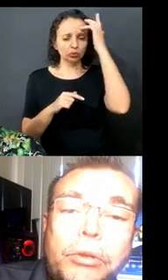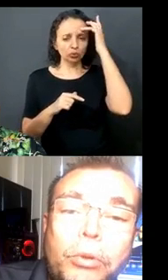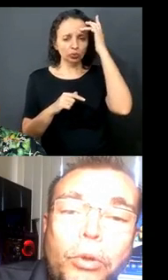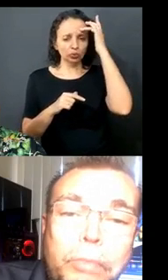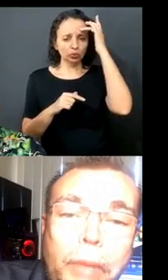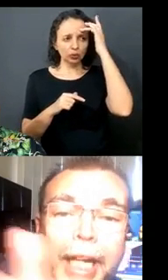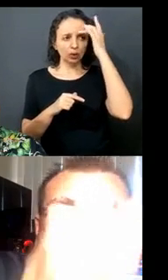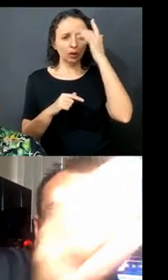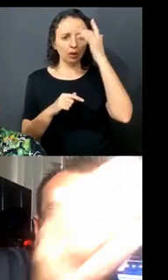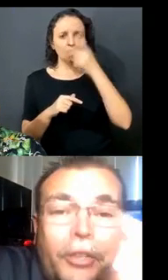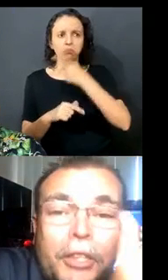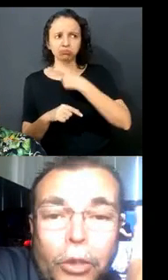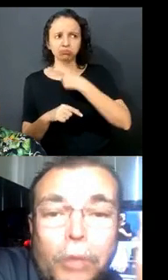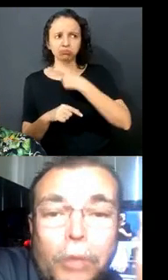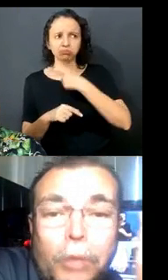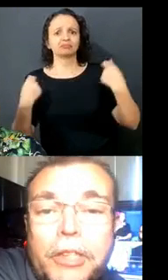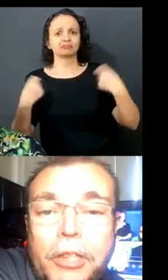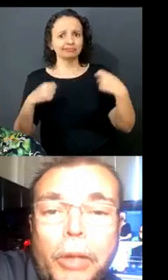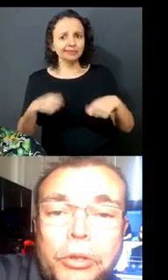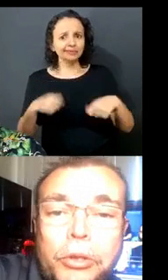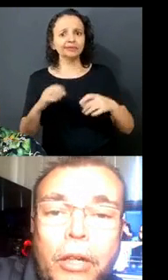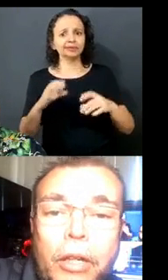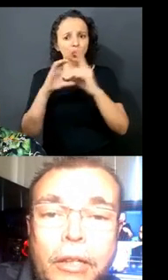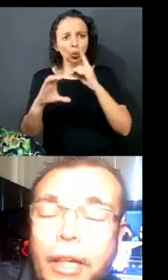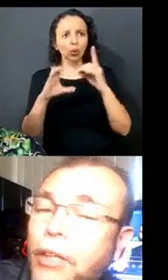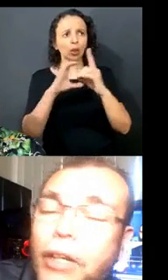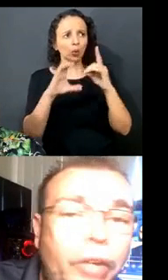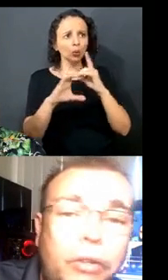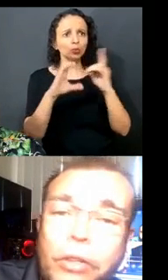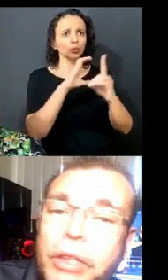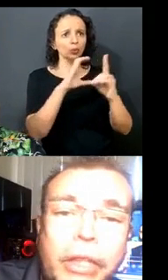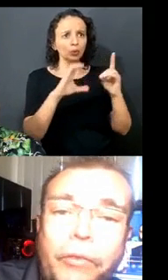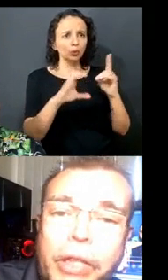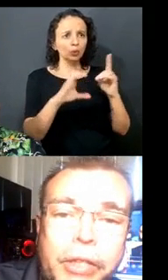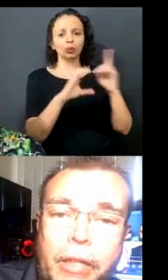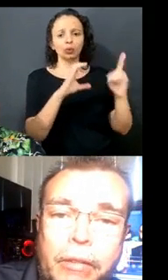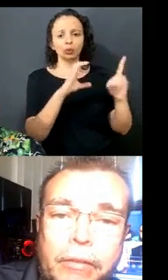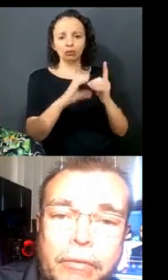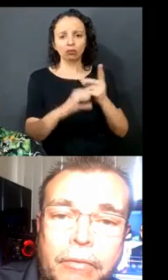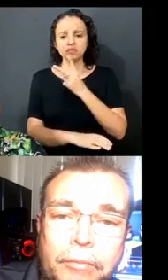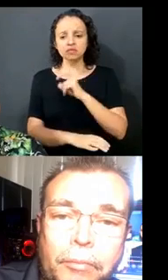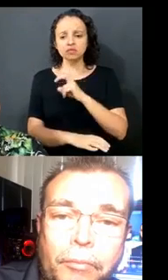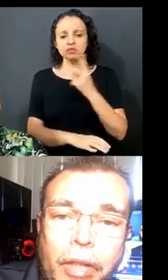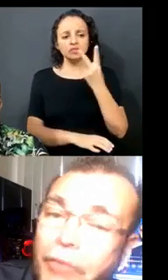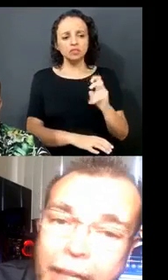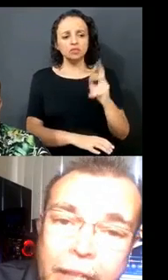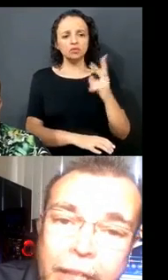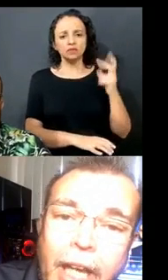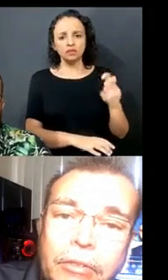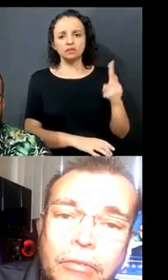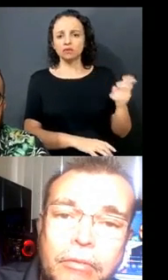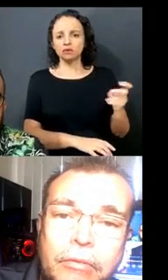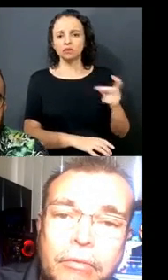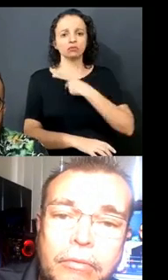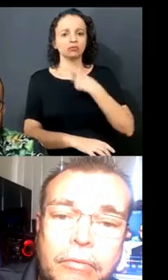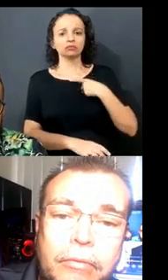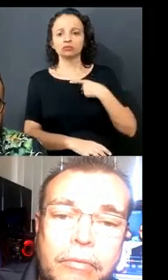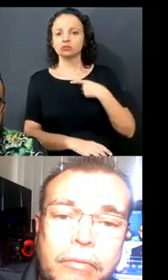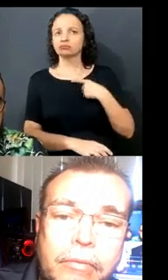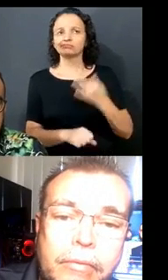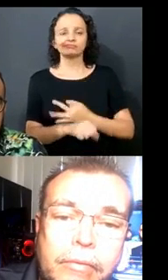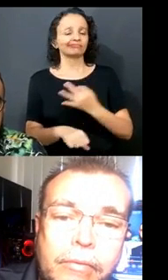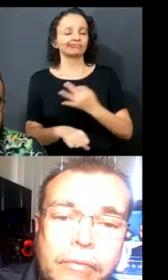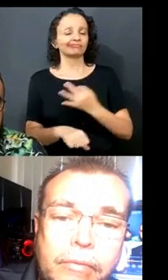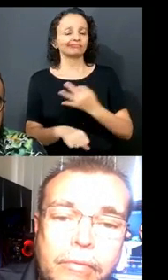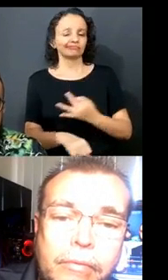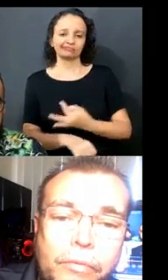3, 4 cultos para cada grupo de 25 pessoas. Ele não vai conseguir fazer. Vai ficar cansado. E